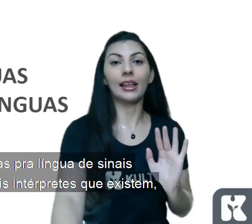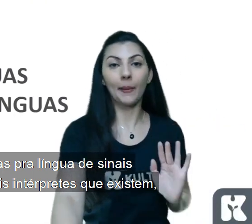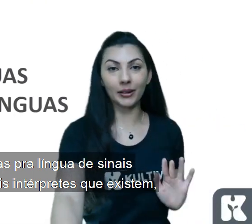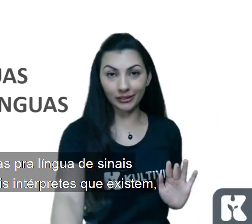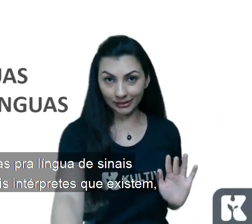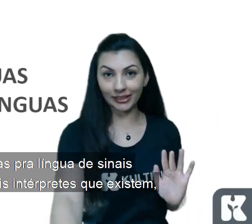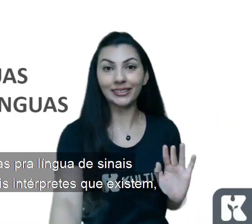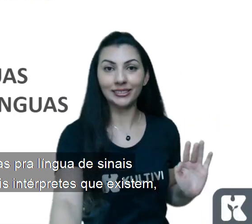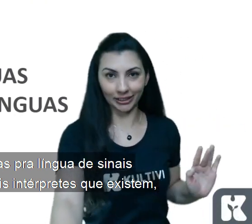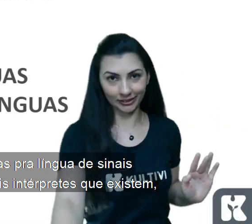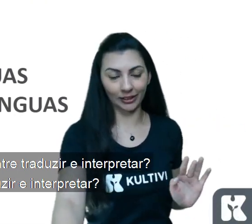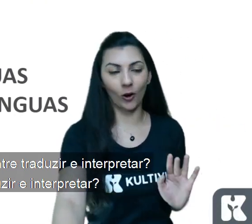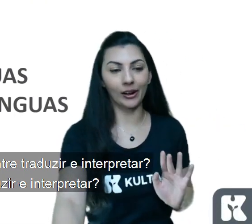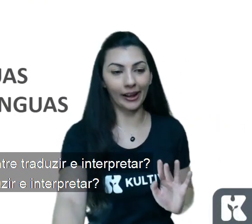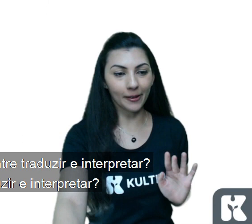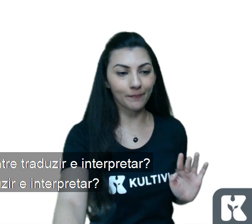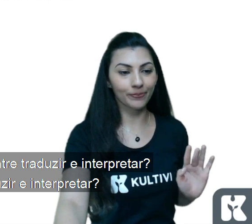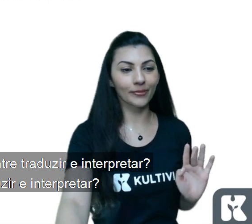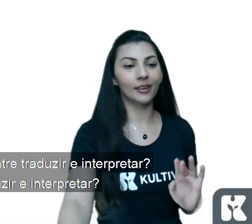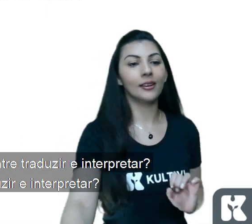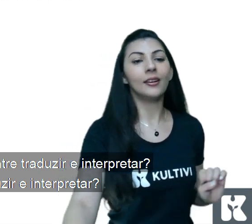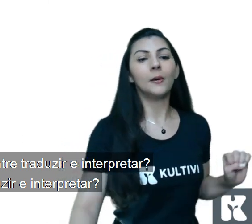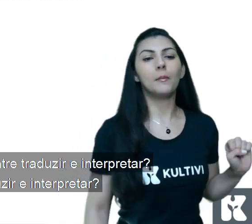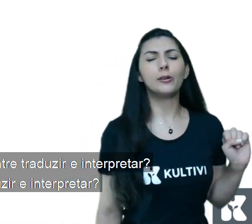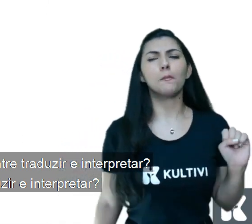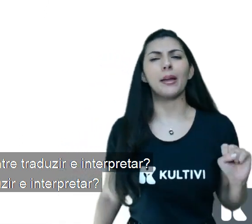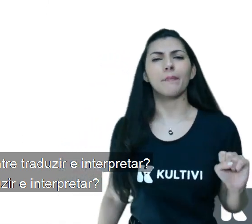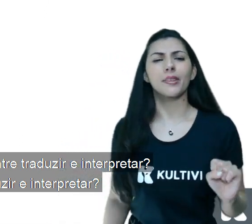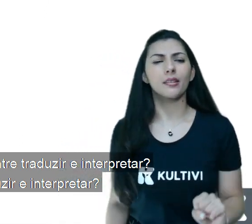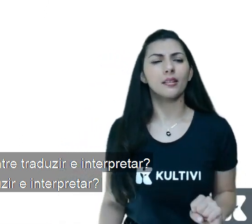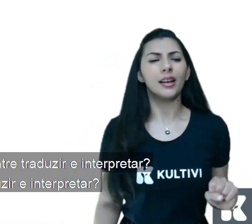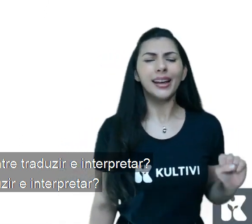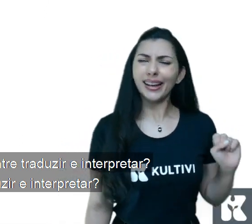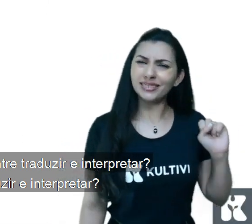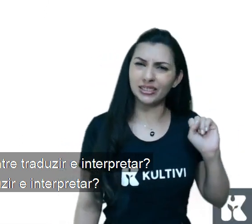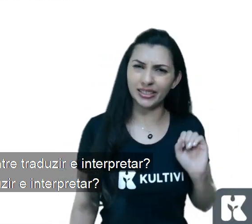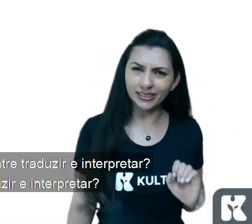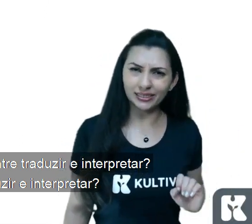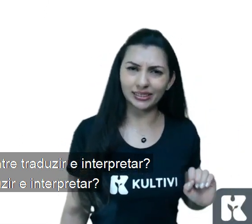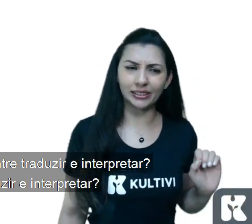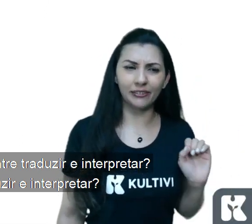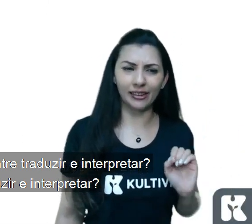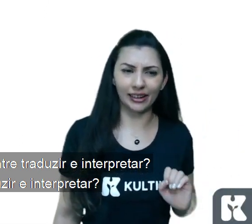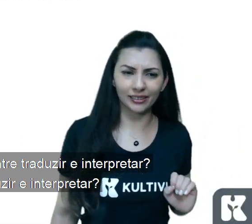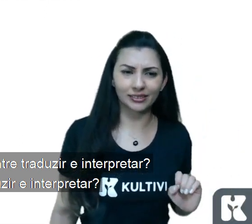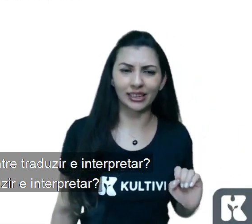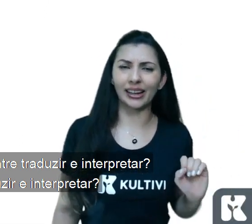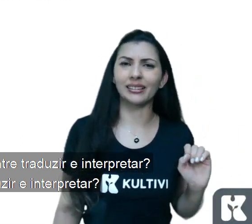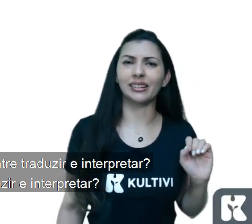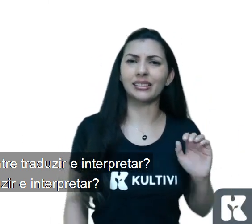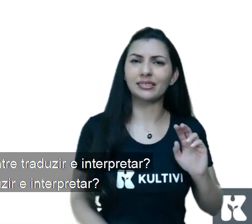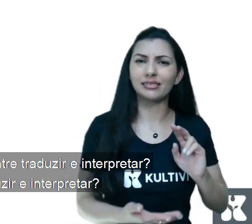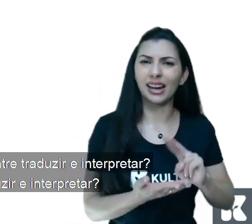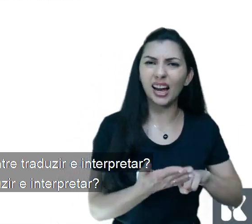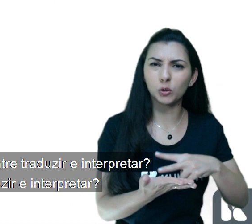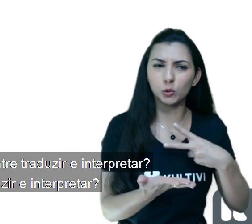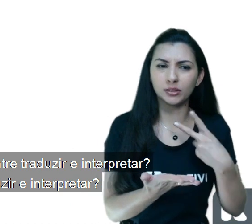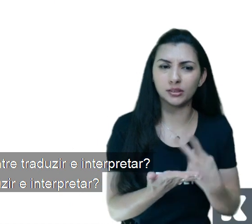dois intérpretes que existem, ok? Muito bem. Existe diferença